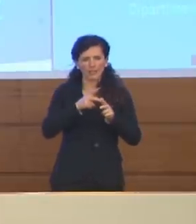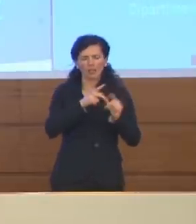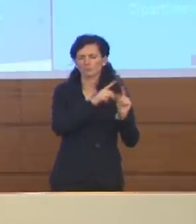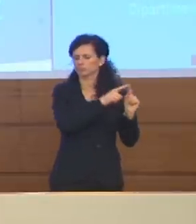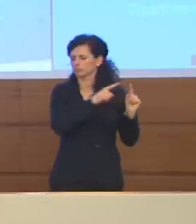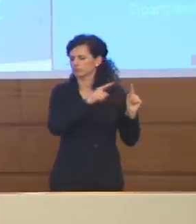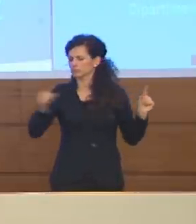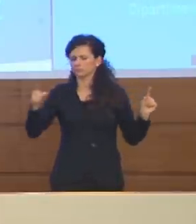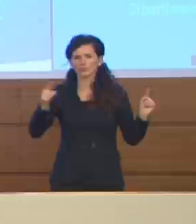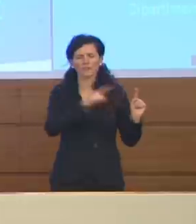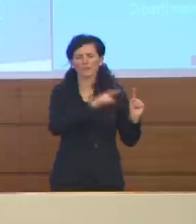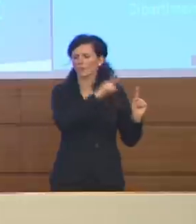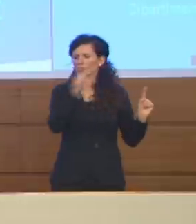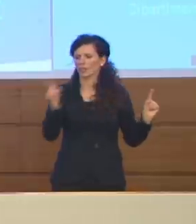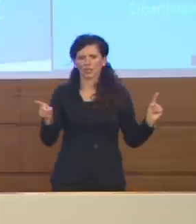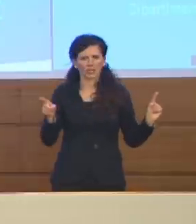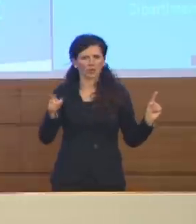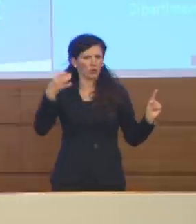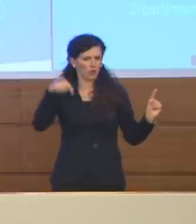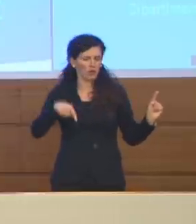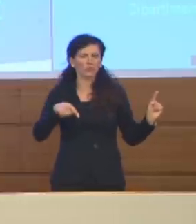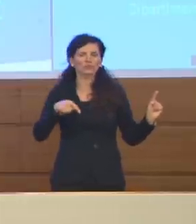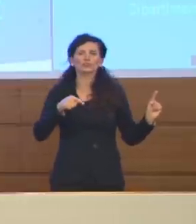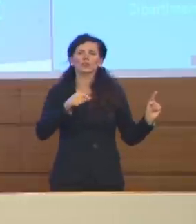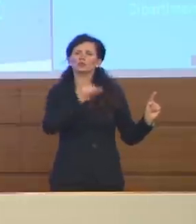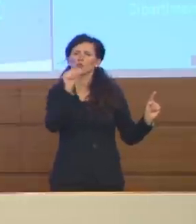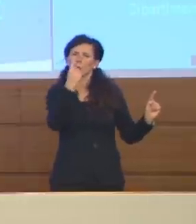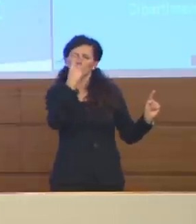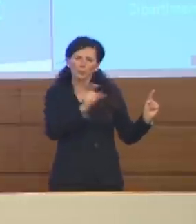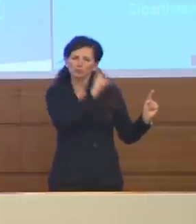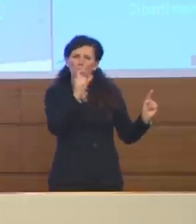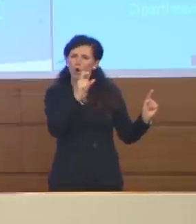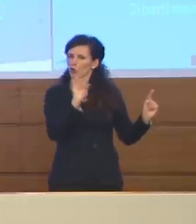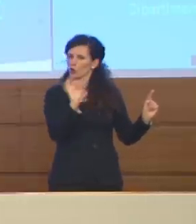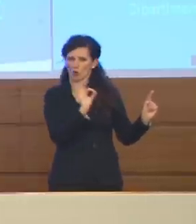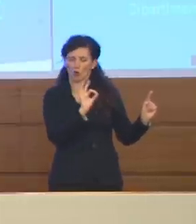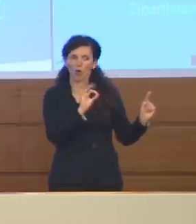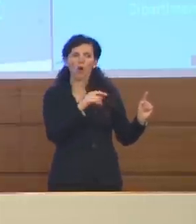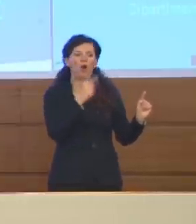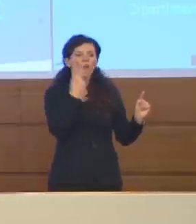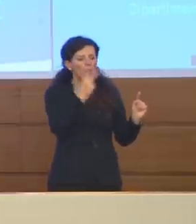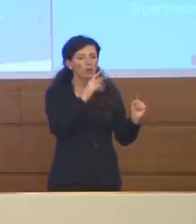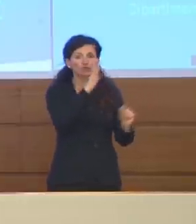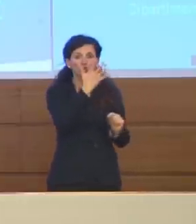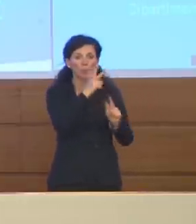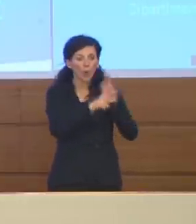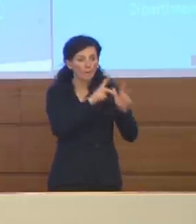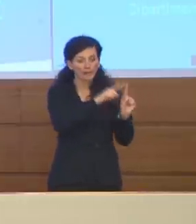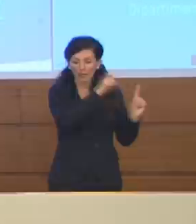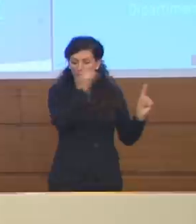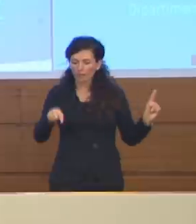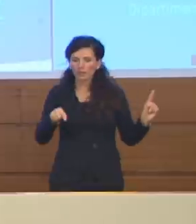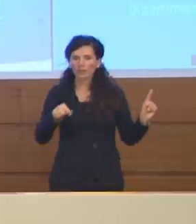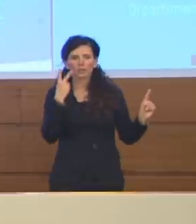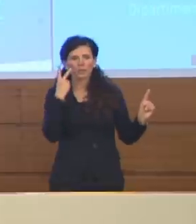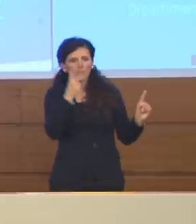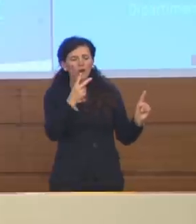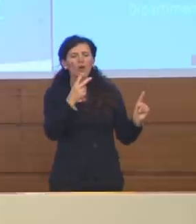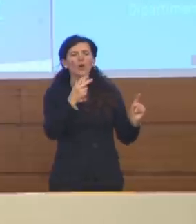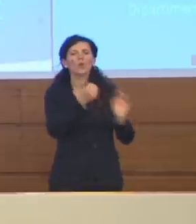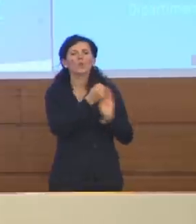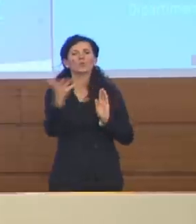altri giorni c'è stata una riduzione del numero dei pazienti ricoverati